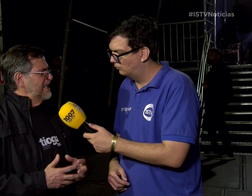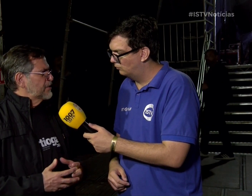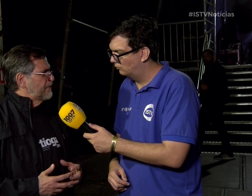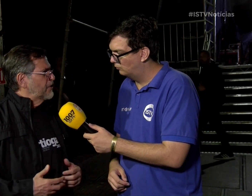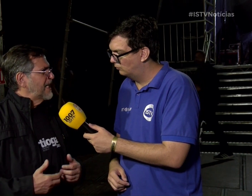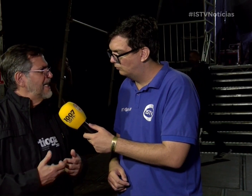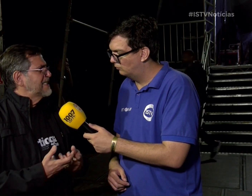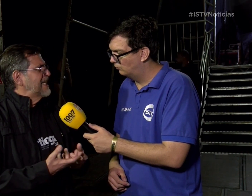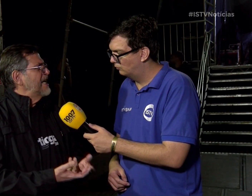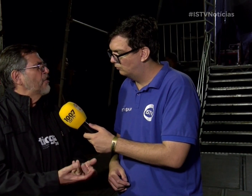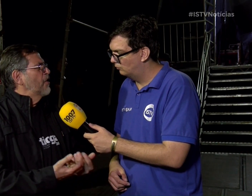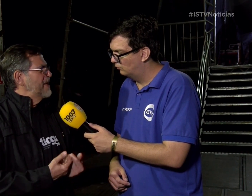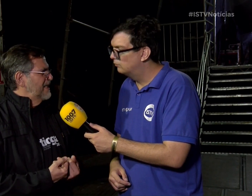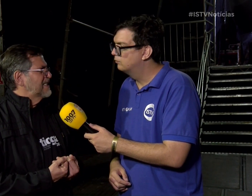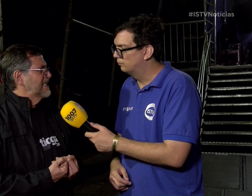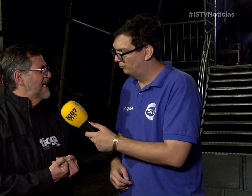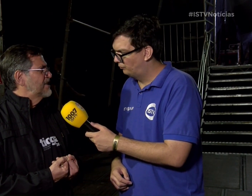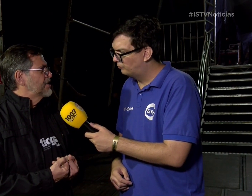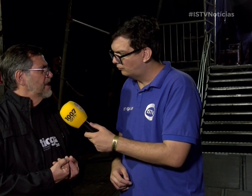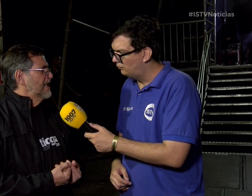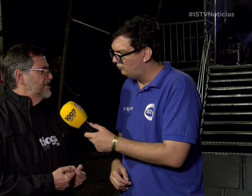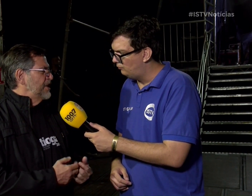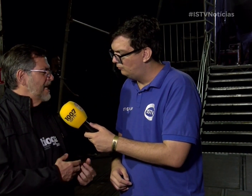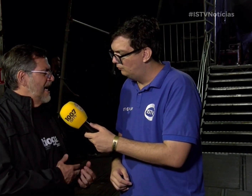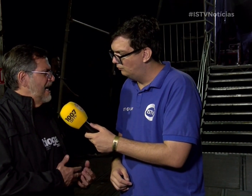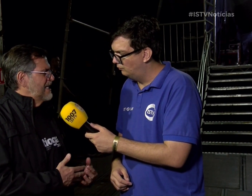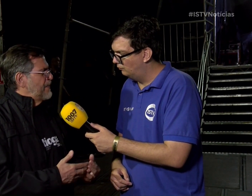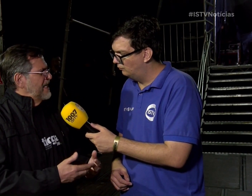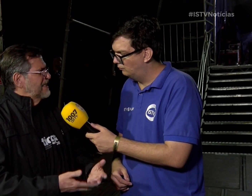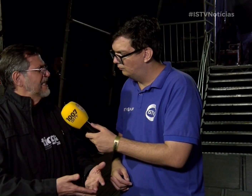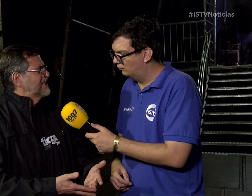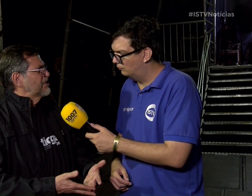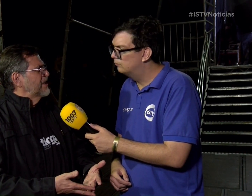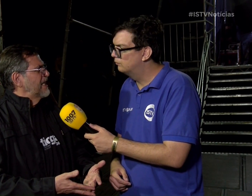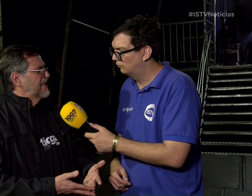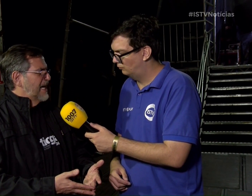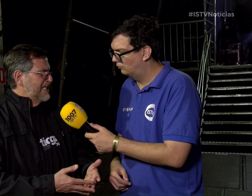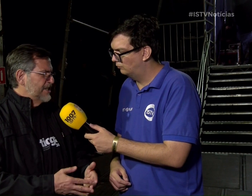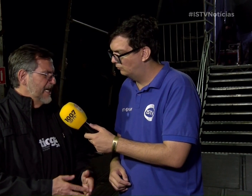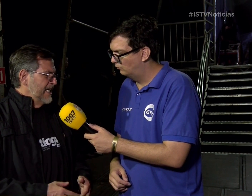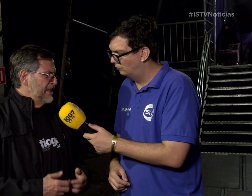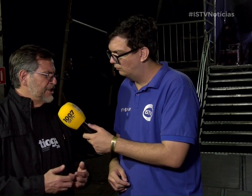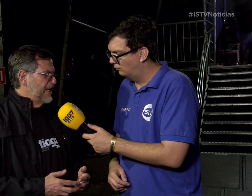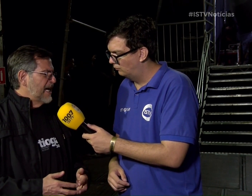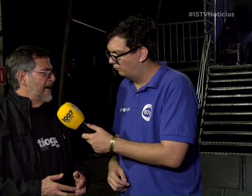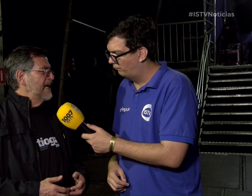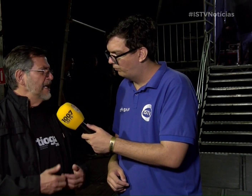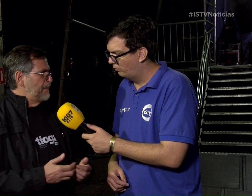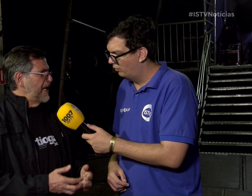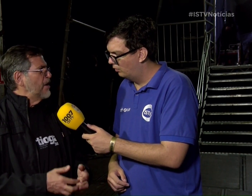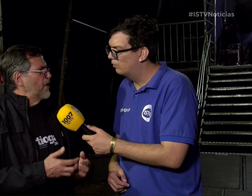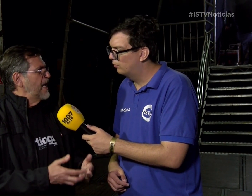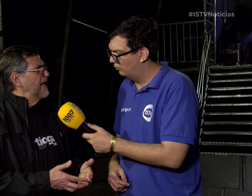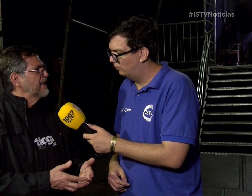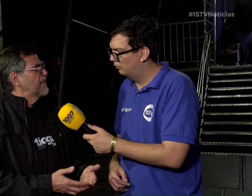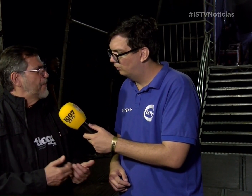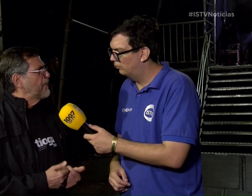isso, fortalecer a economia da cidade, tirar a dependência da sazonalidade e gerar emprego e renda para a